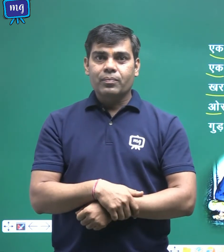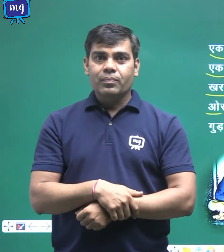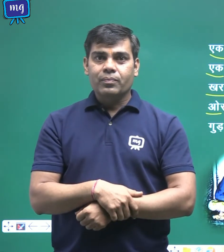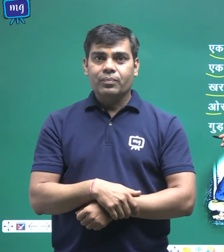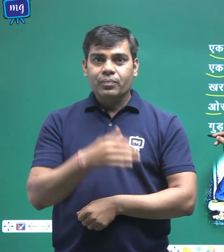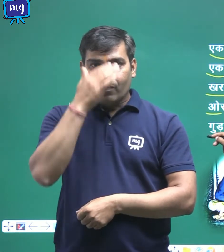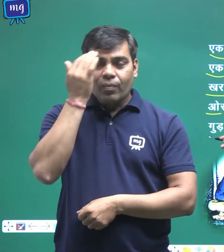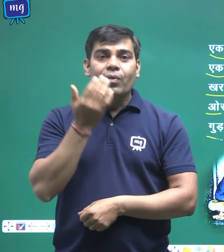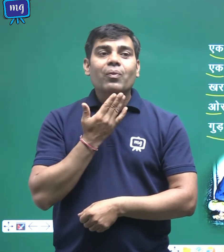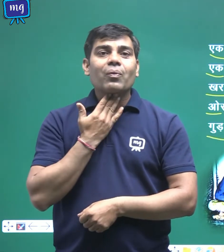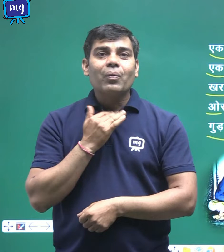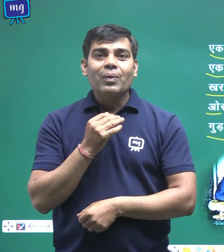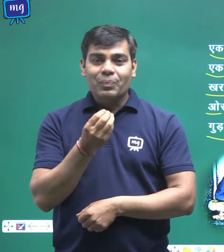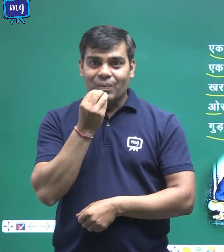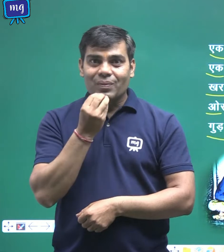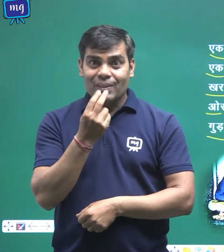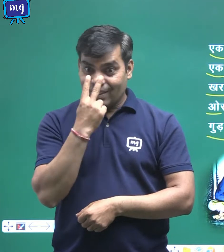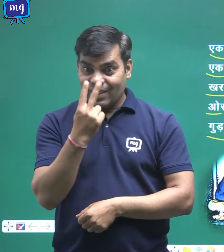गुड़ देखा।